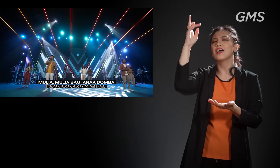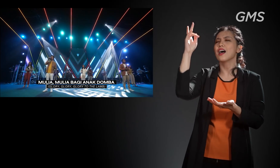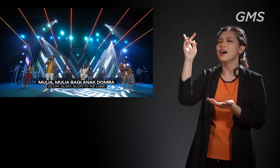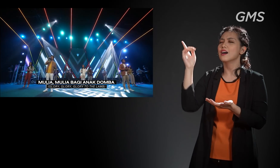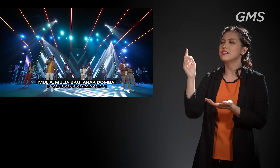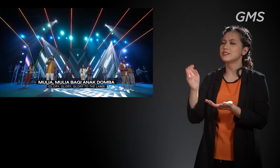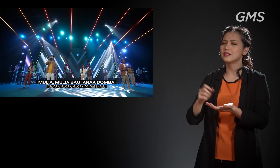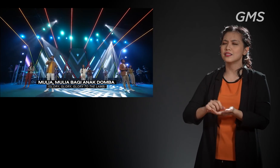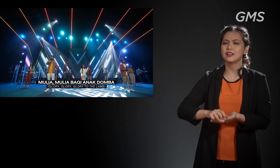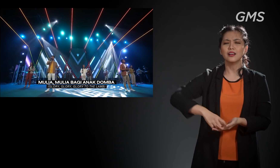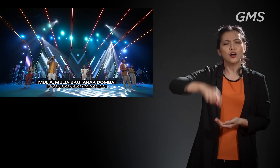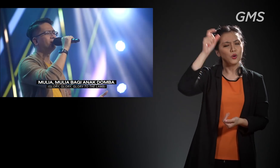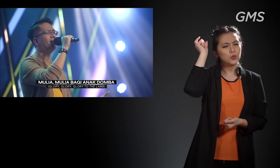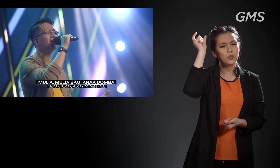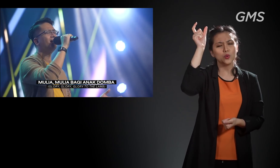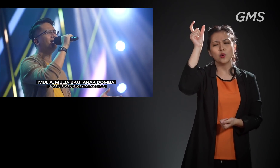mulia